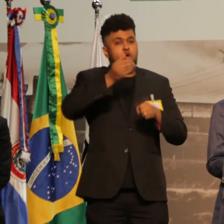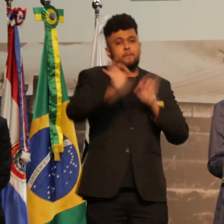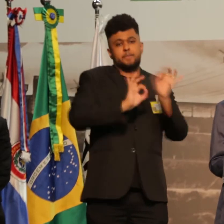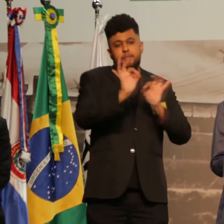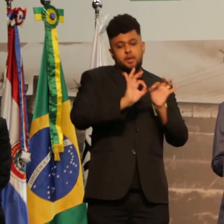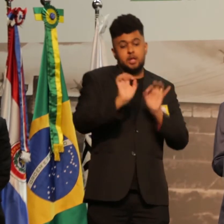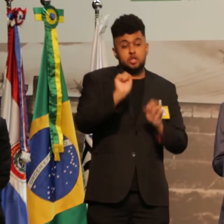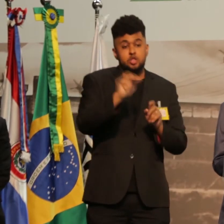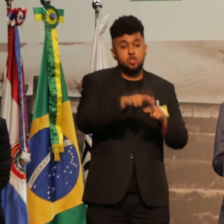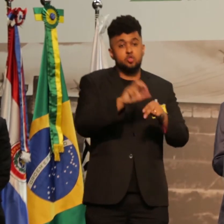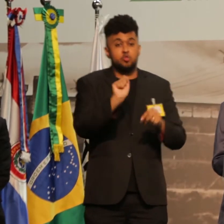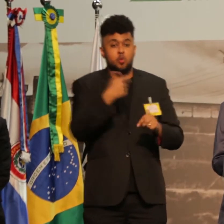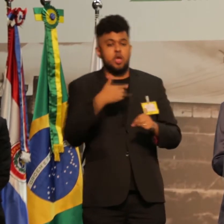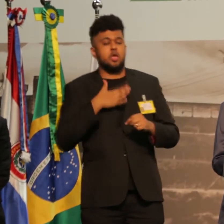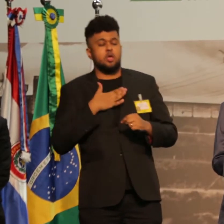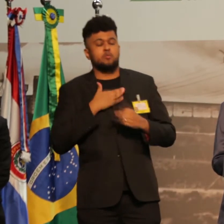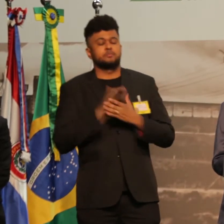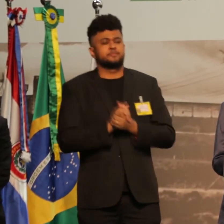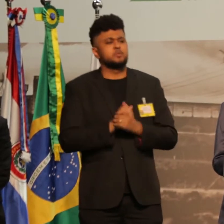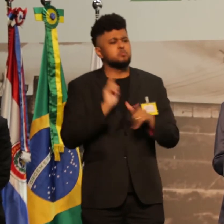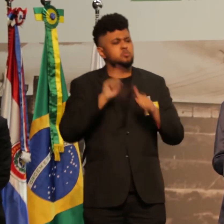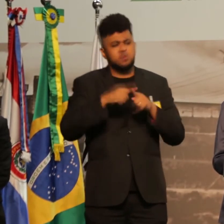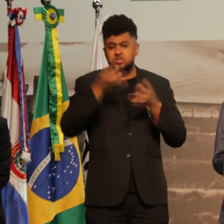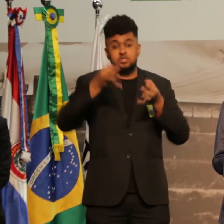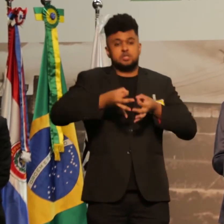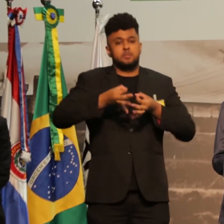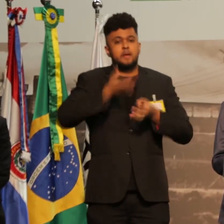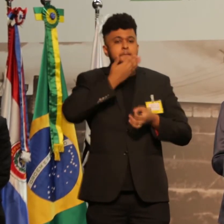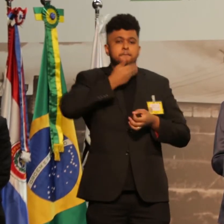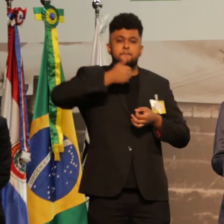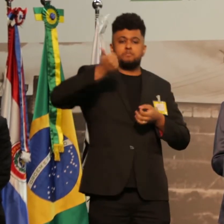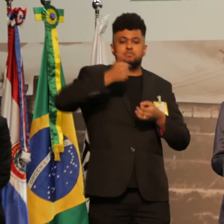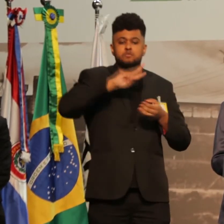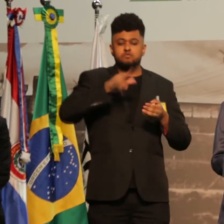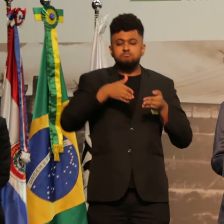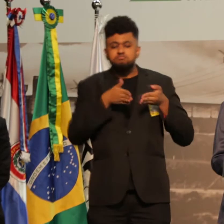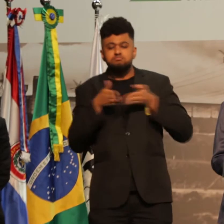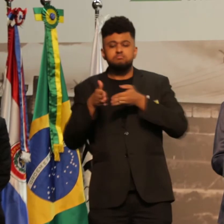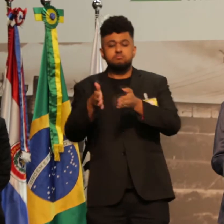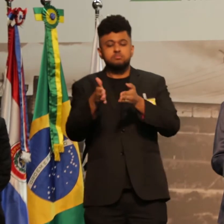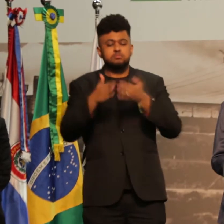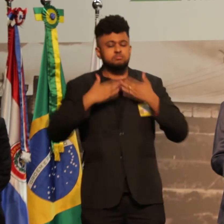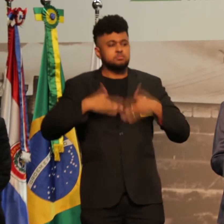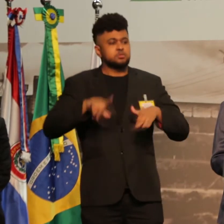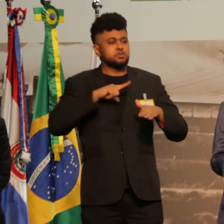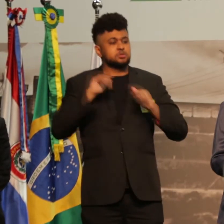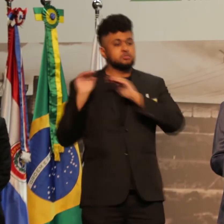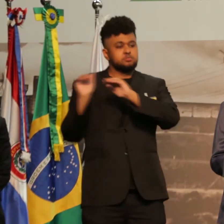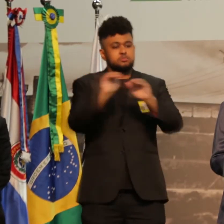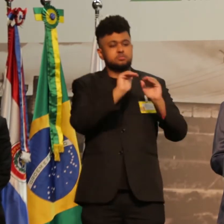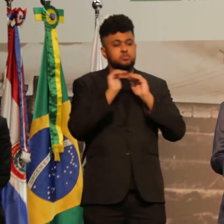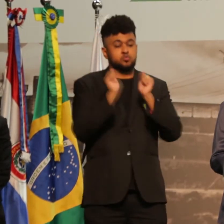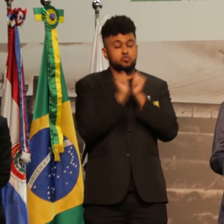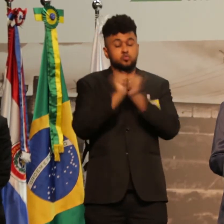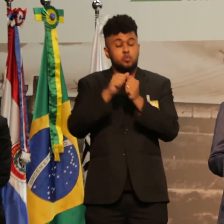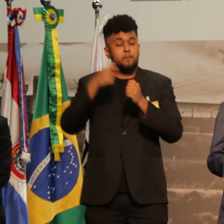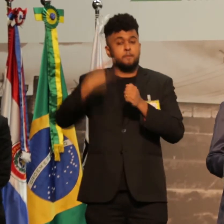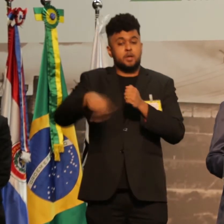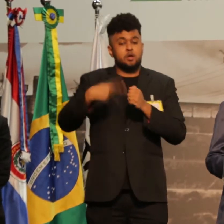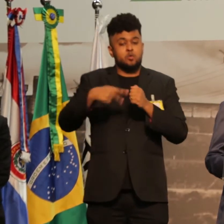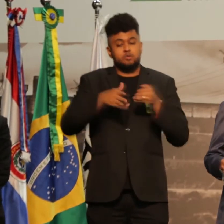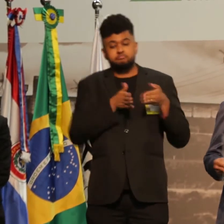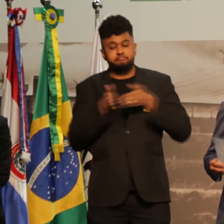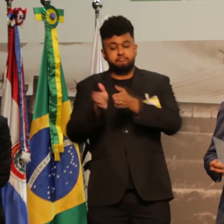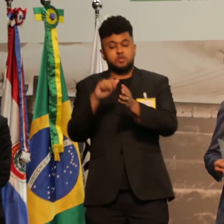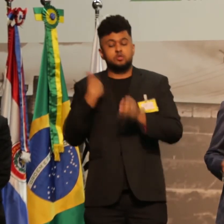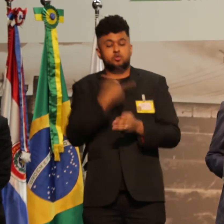que as minhas, que certamente melhor conduzirão em harmonia com a direção geral paraguaia os